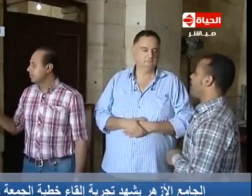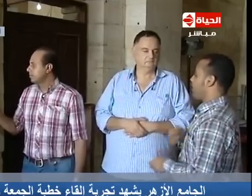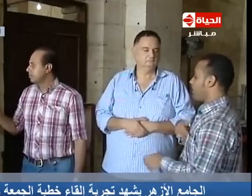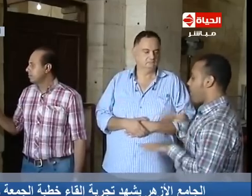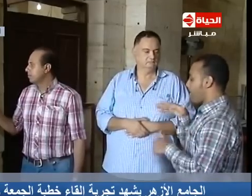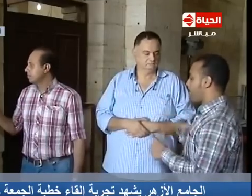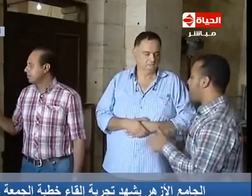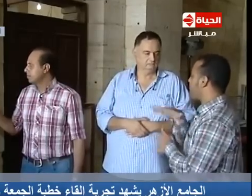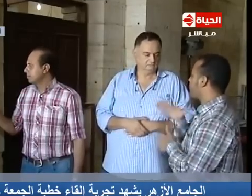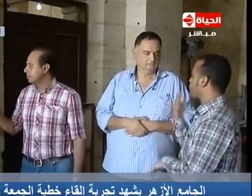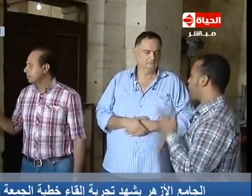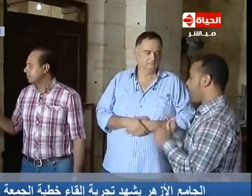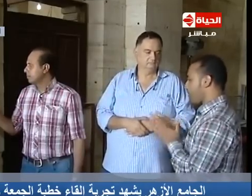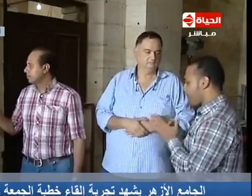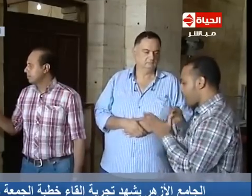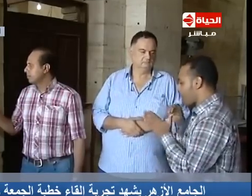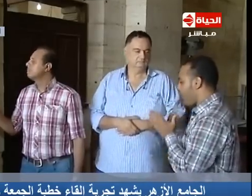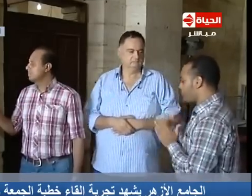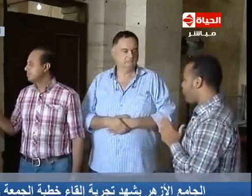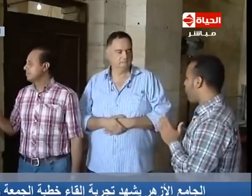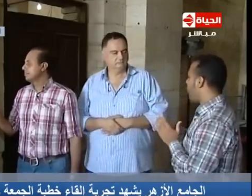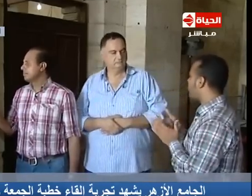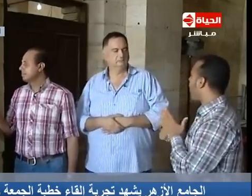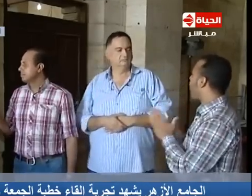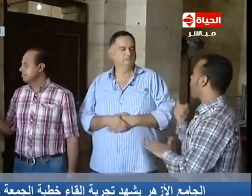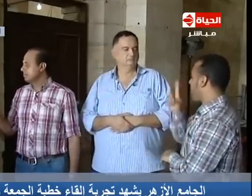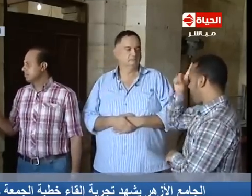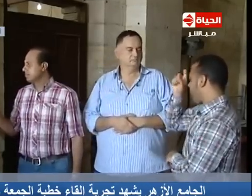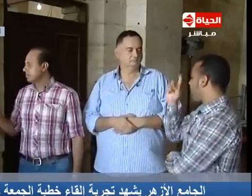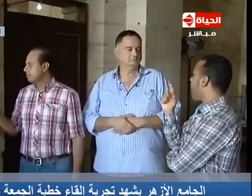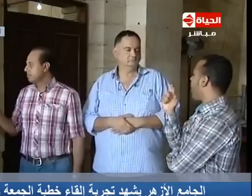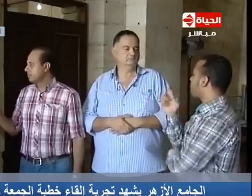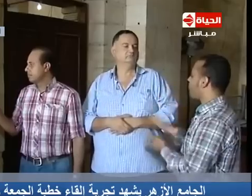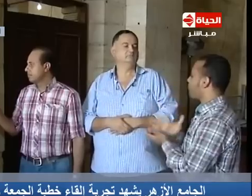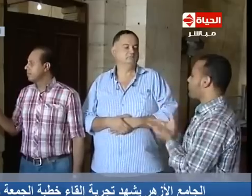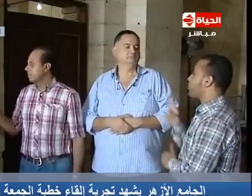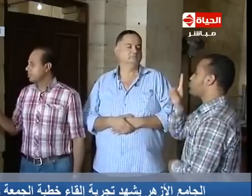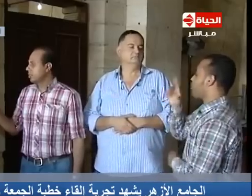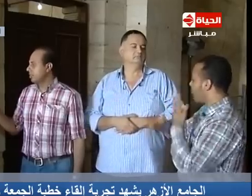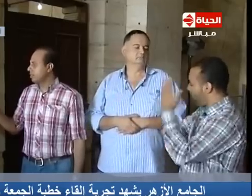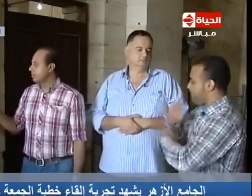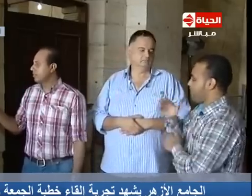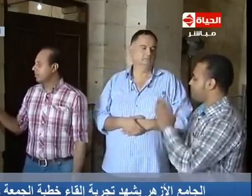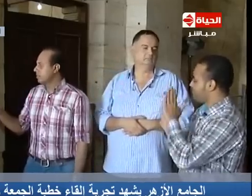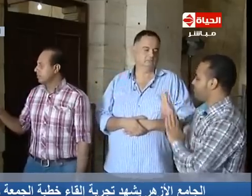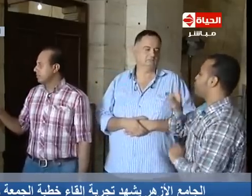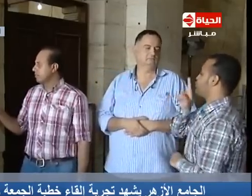خطوة وبداية لخطوات إن شاء الله تكون جيدة، هدفها